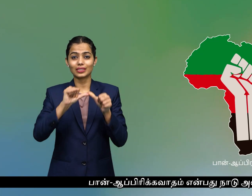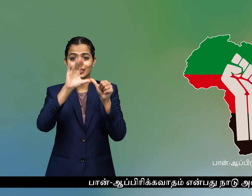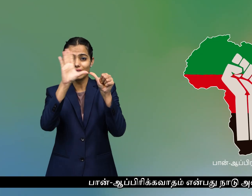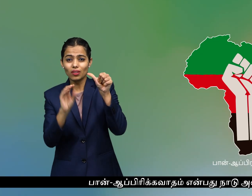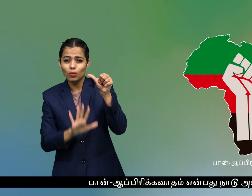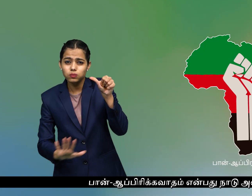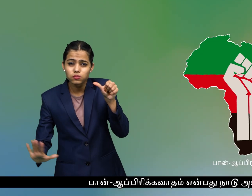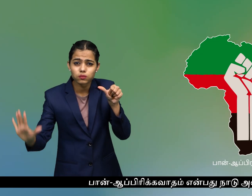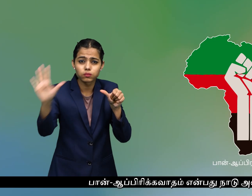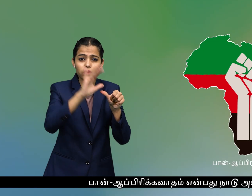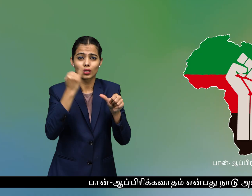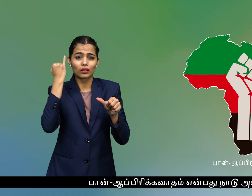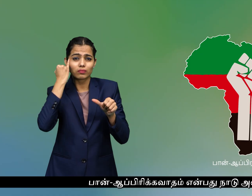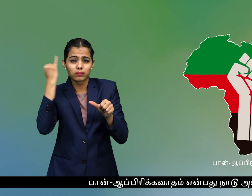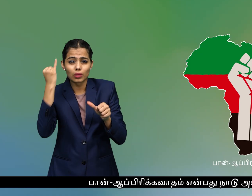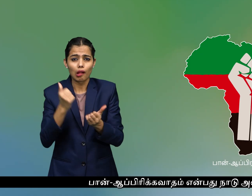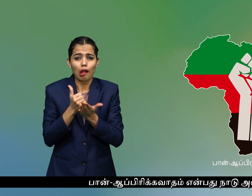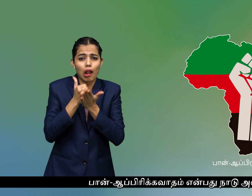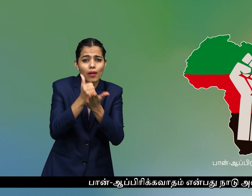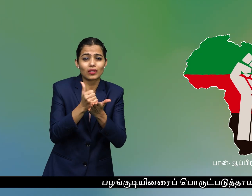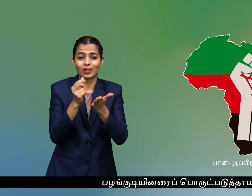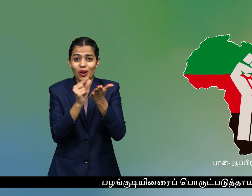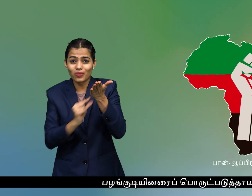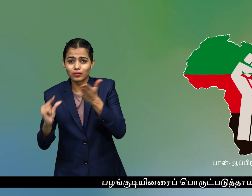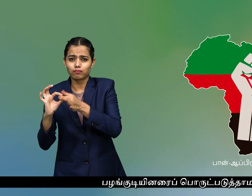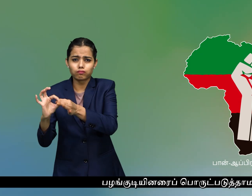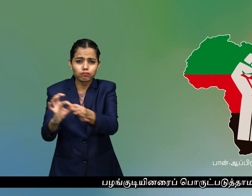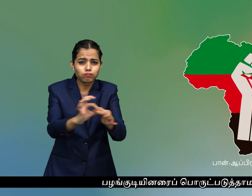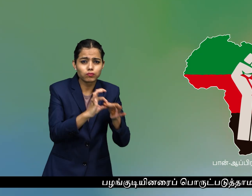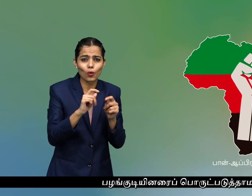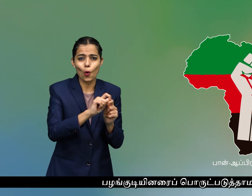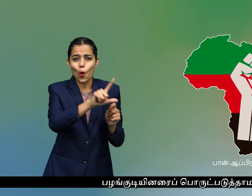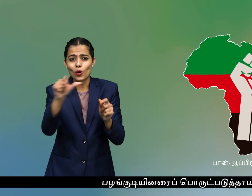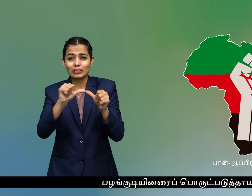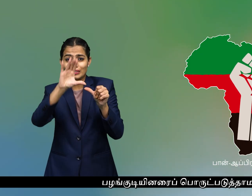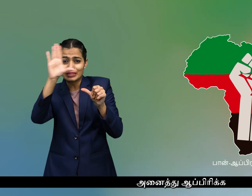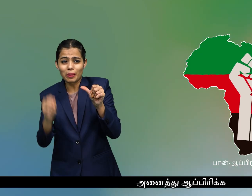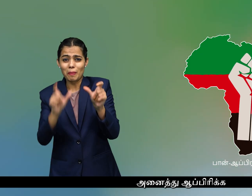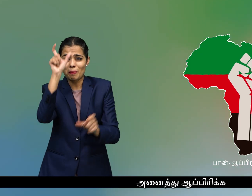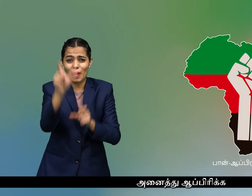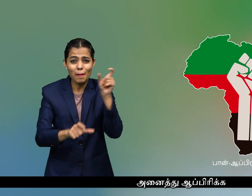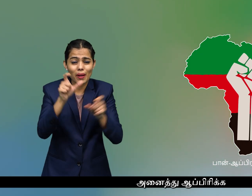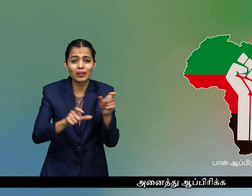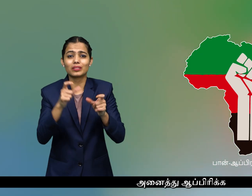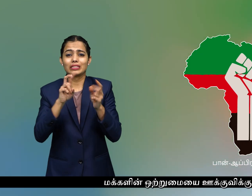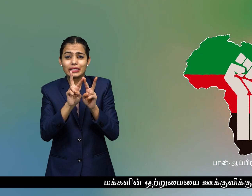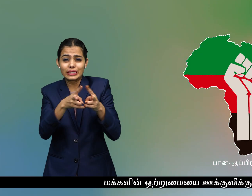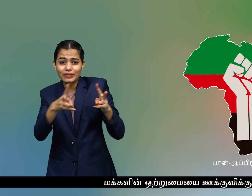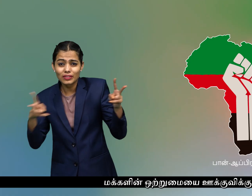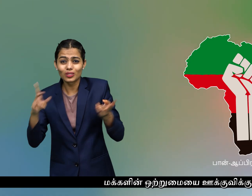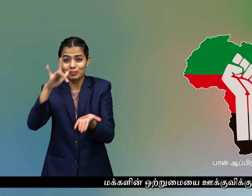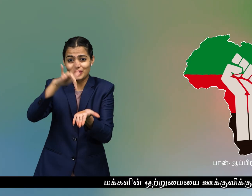பான் ஆப்பிரிக்காவாதம் என்பது நாடு அல்லது பழங்குடியினரை பொருட்படுத்தாமல் அனைத்து ஆப்பிரிக்க